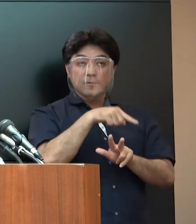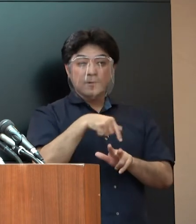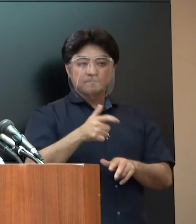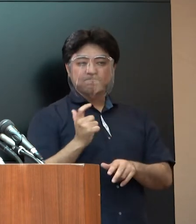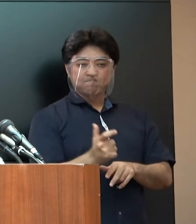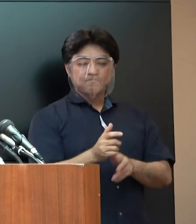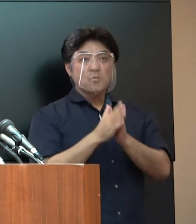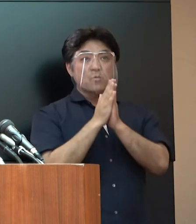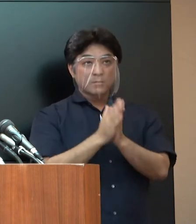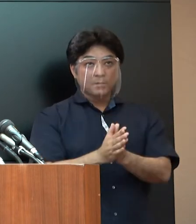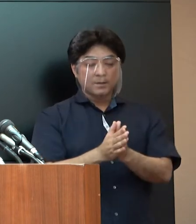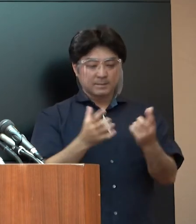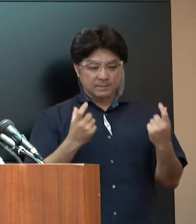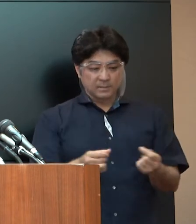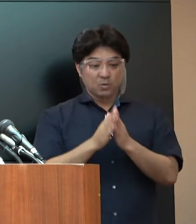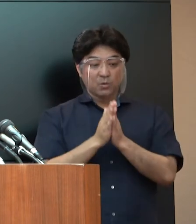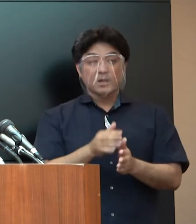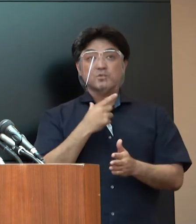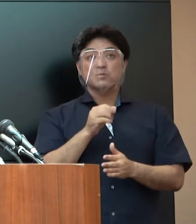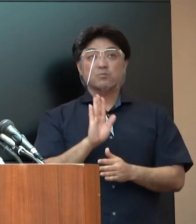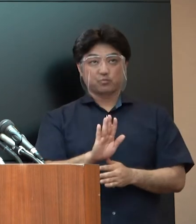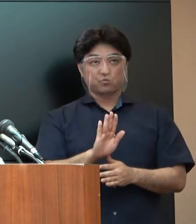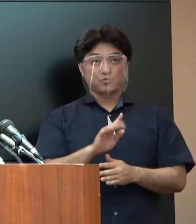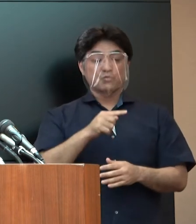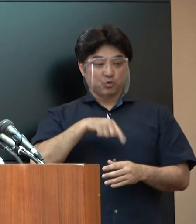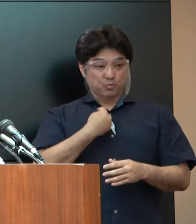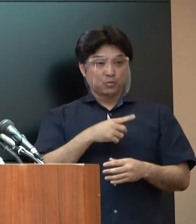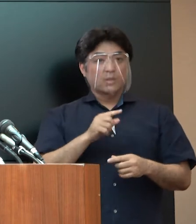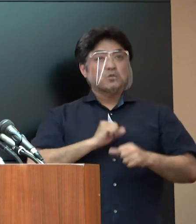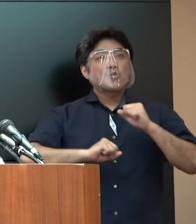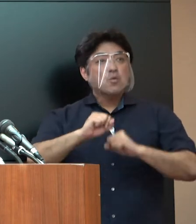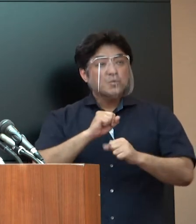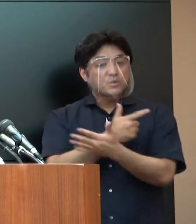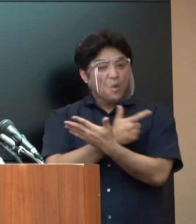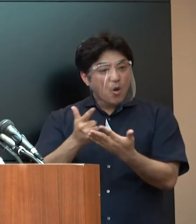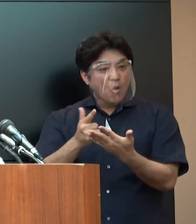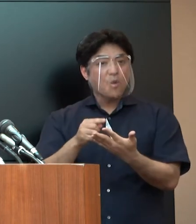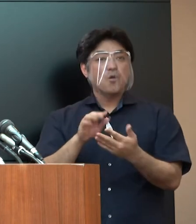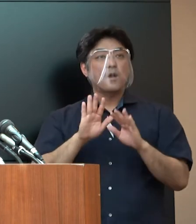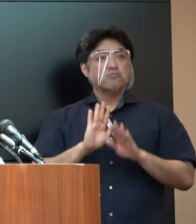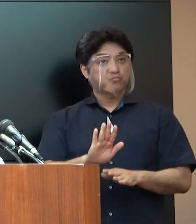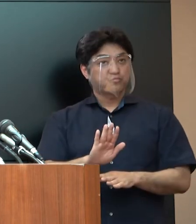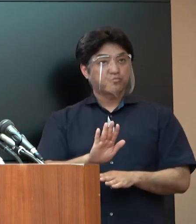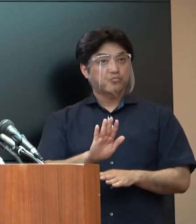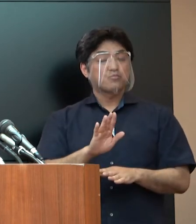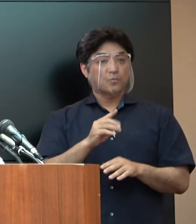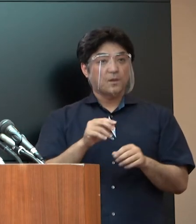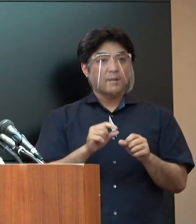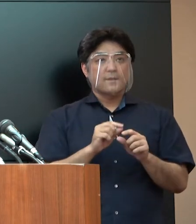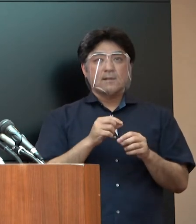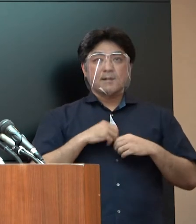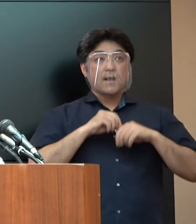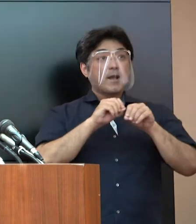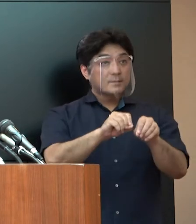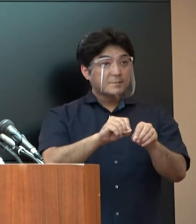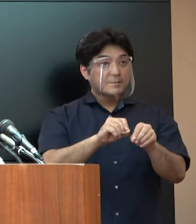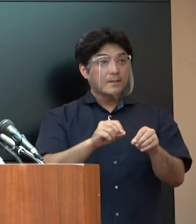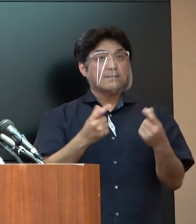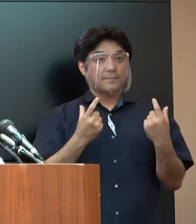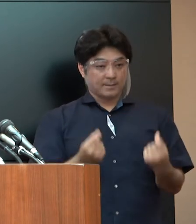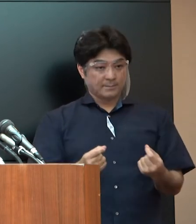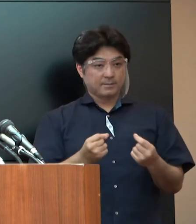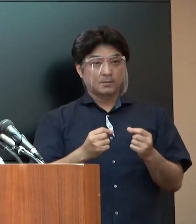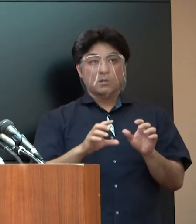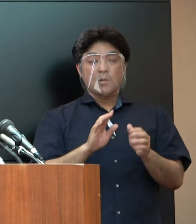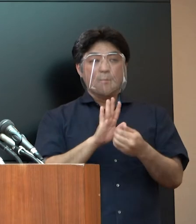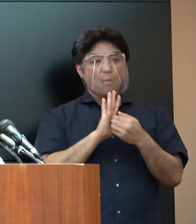でもらうことを目的に、感染防止対策に自ら取り組む事業者に対して 感染防止徹底宣言ステッカー